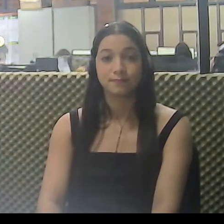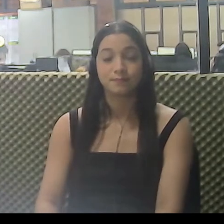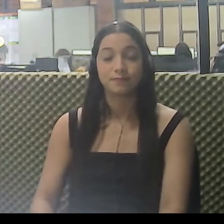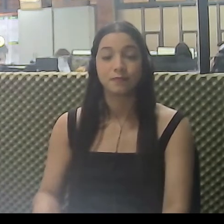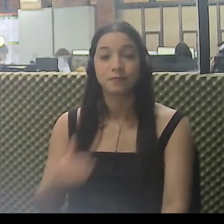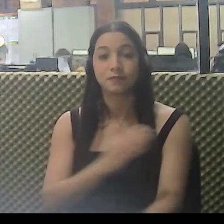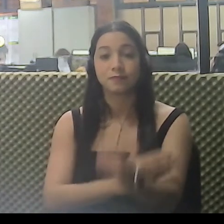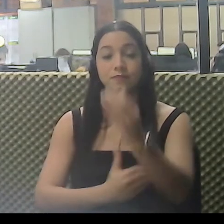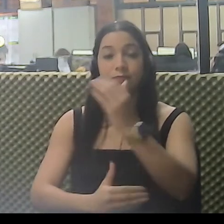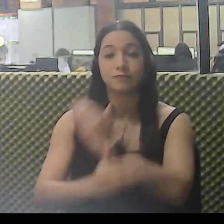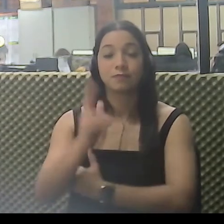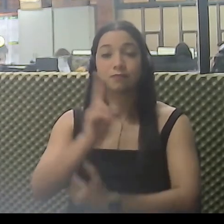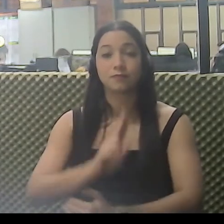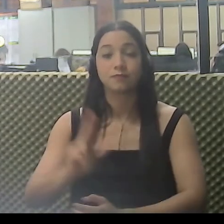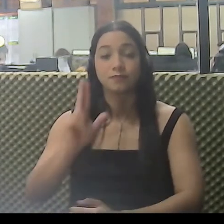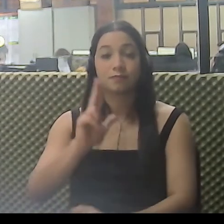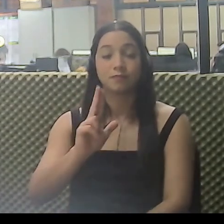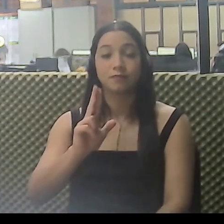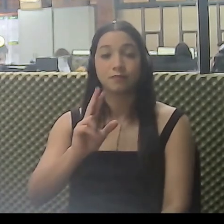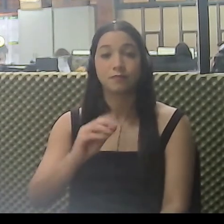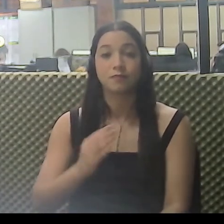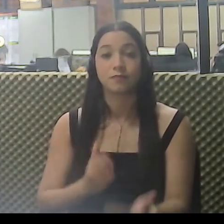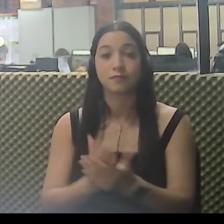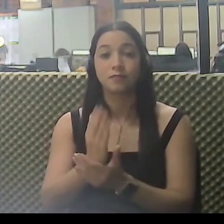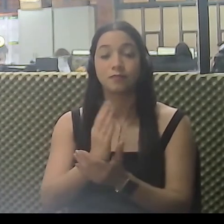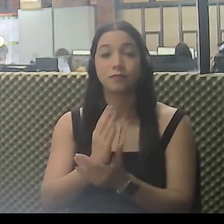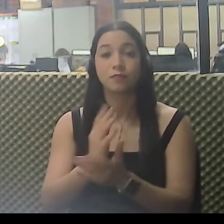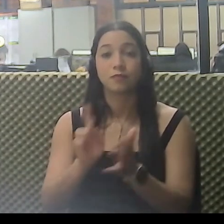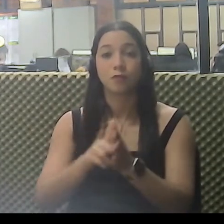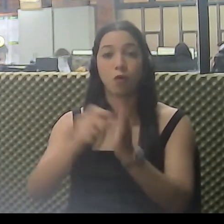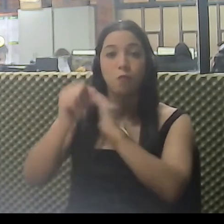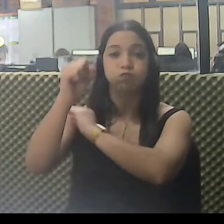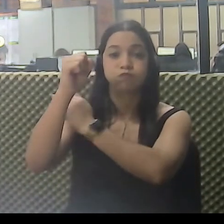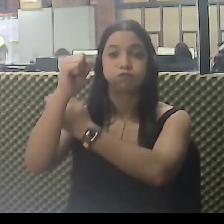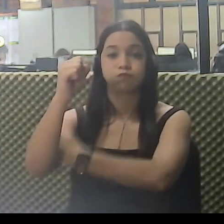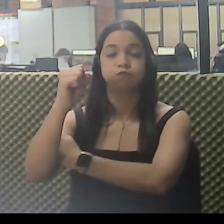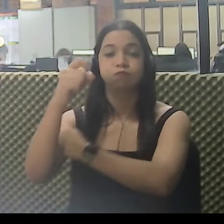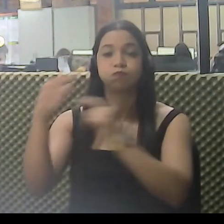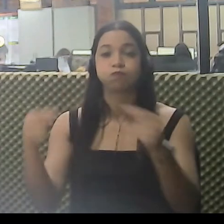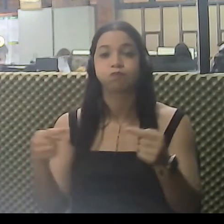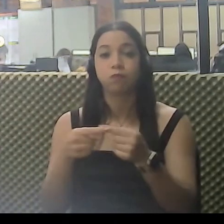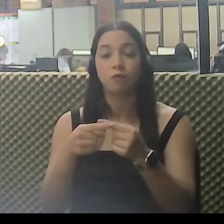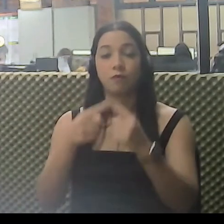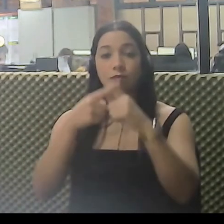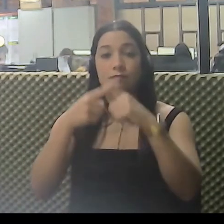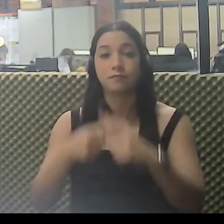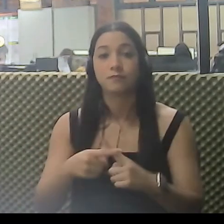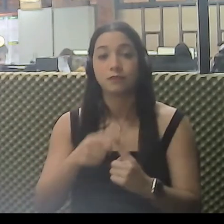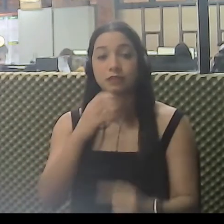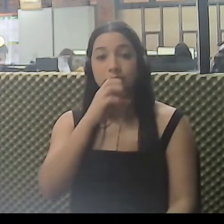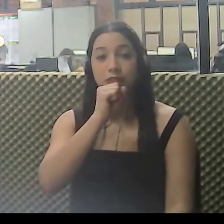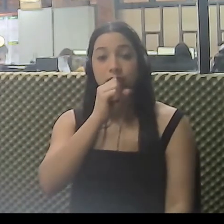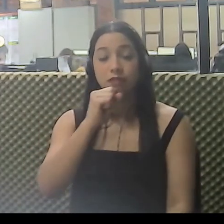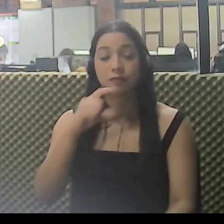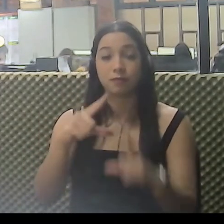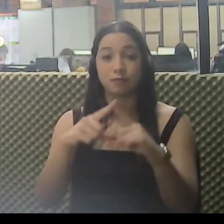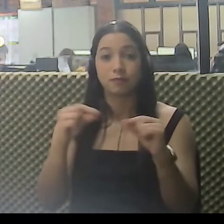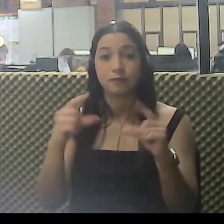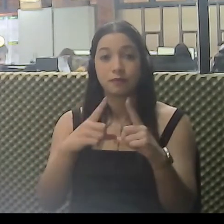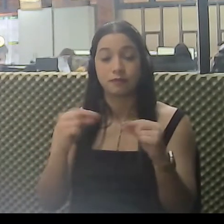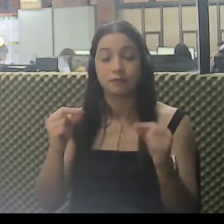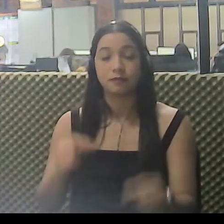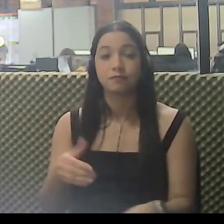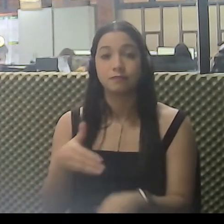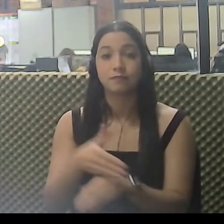Para-atletas de Uberlândia se destacaram no meeting paralímpico de halterofilismo. A disputa aconteceu no último sábado em Brasília.